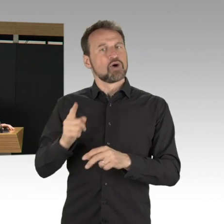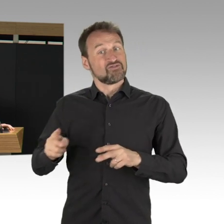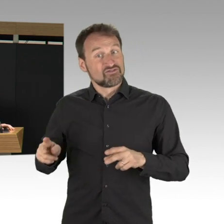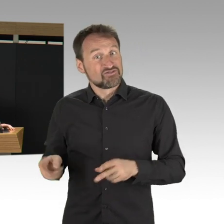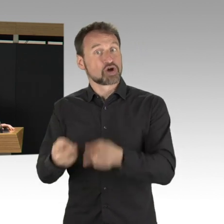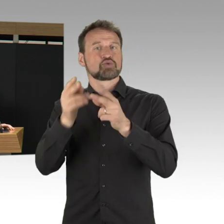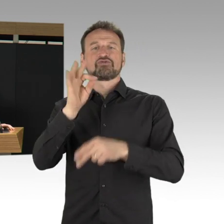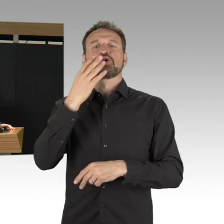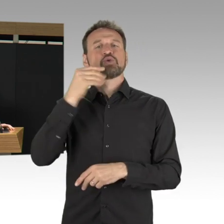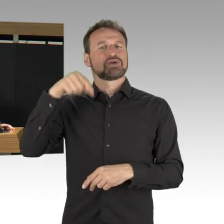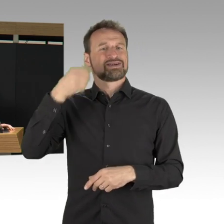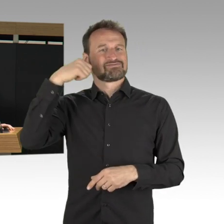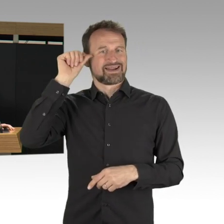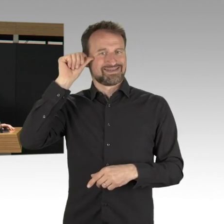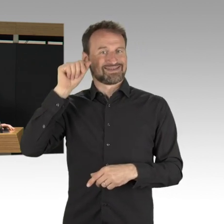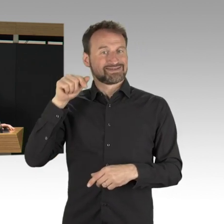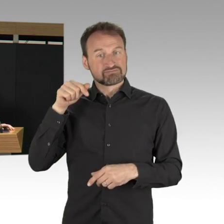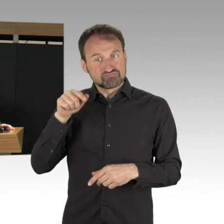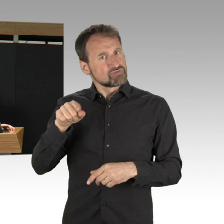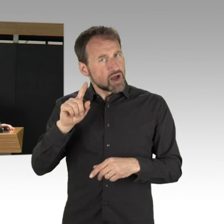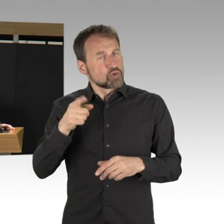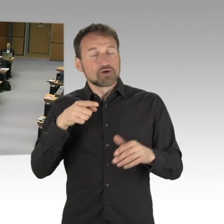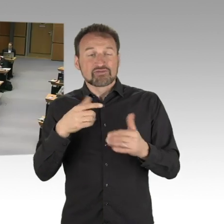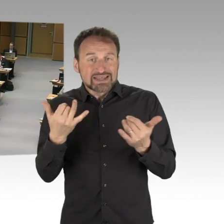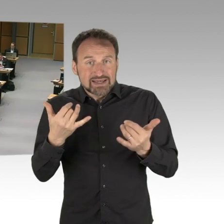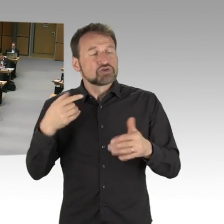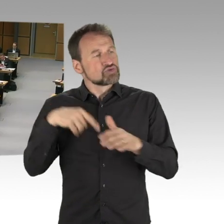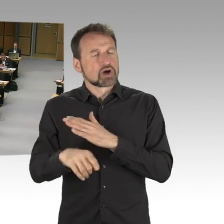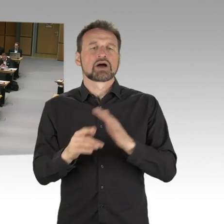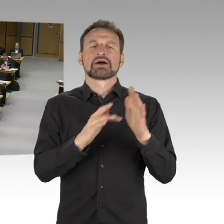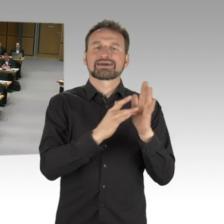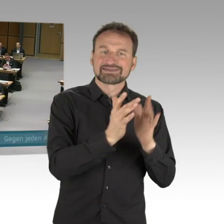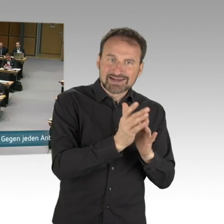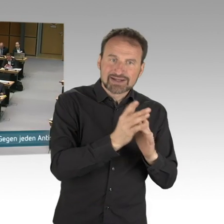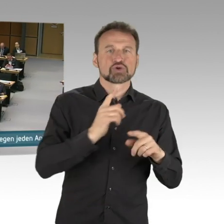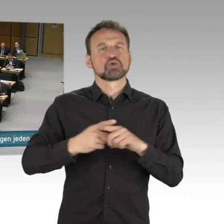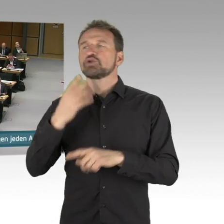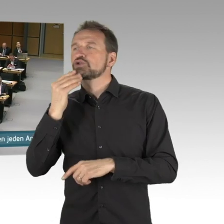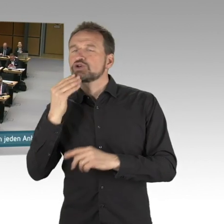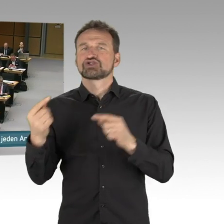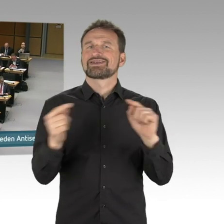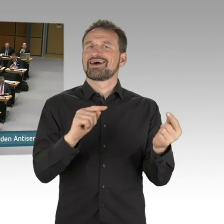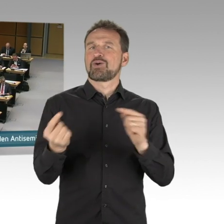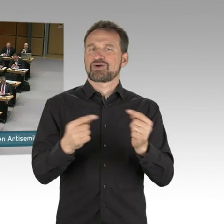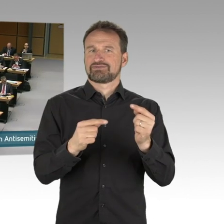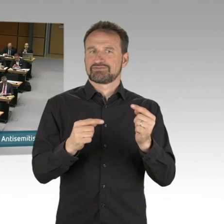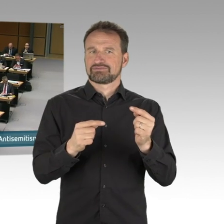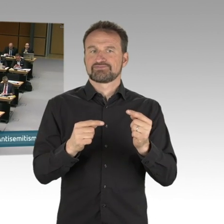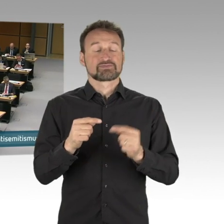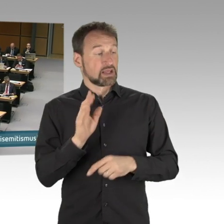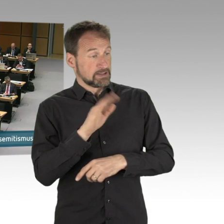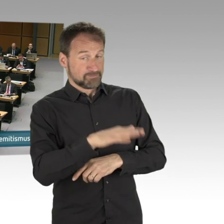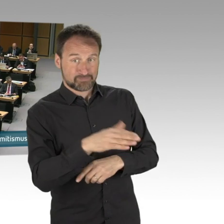die Zuwendung unter der Bedingung gewährt wird, dass es im Rahmen der Mittelverwendung zu keiner Diskriminierung aufgrund von Geschlecht, ethnischer